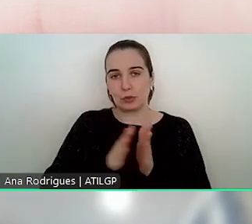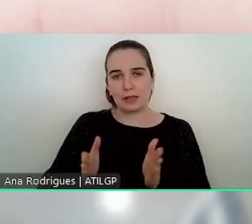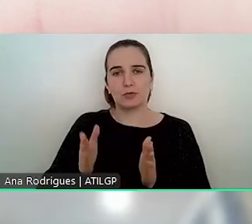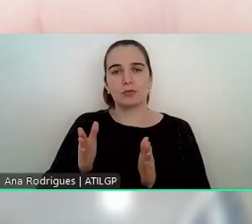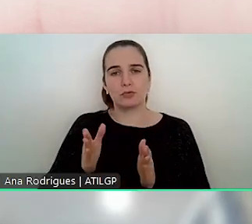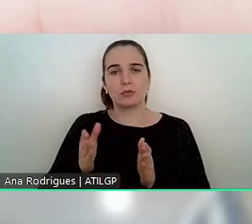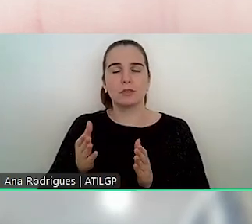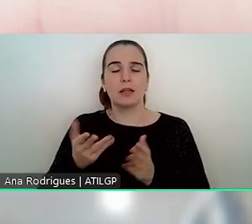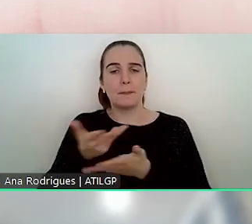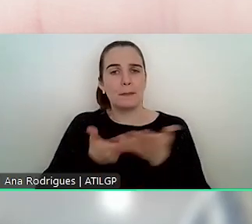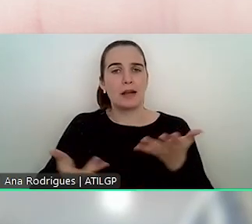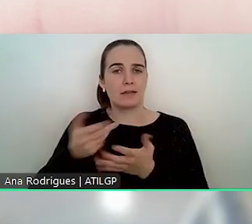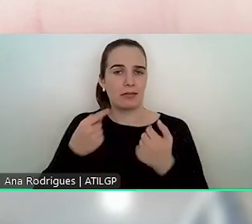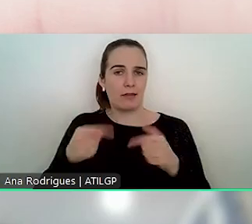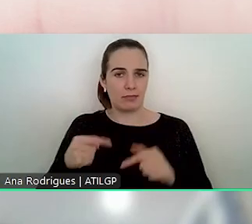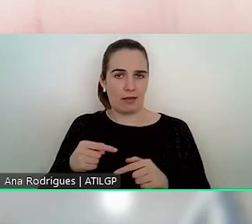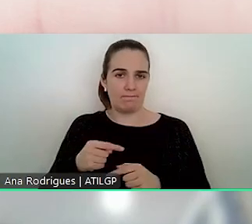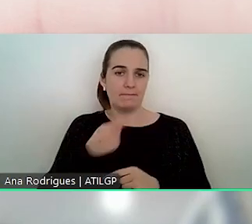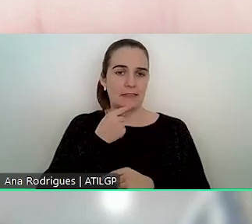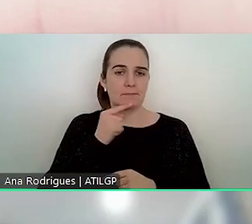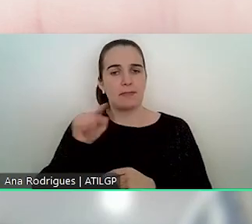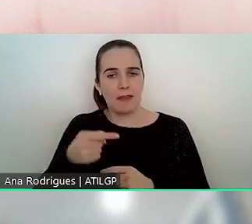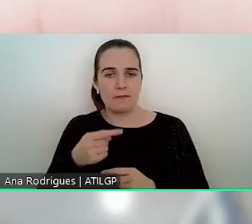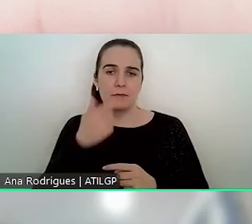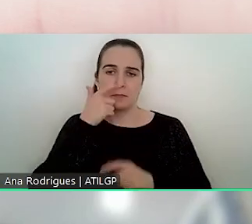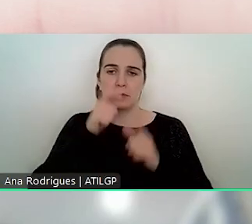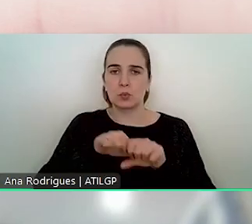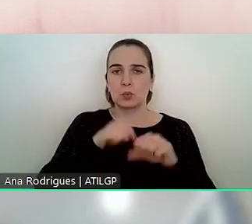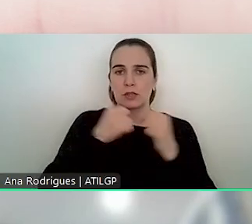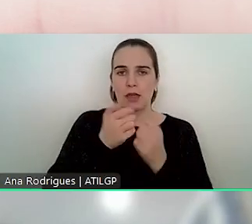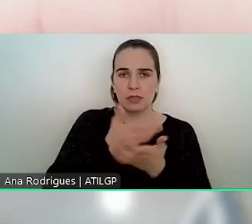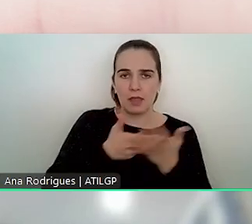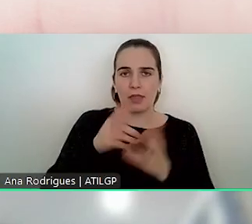alguma maneira existe aqui a intenção de fazer envolvimento da sociedade,